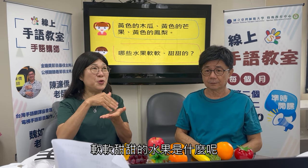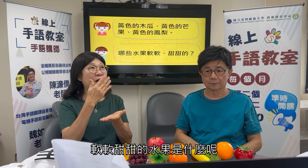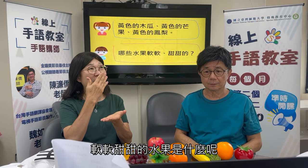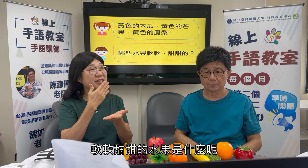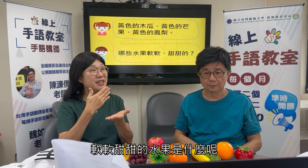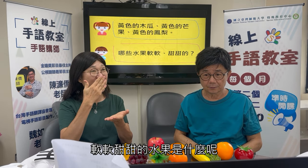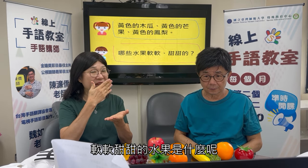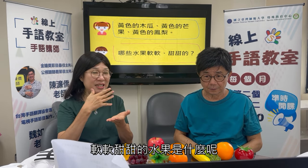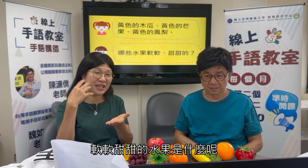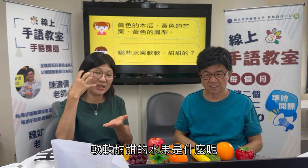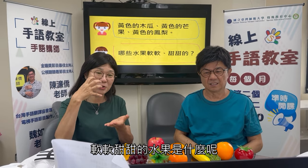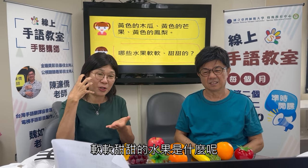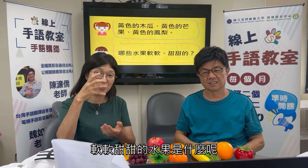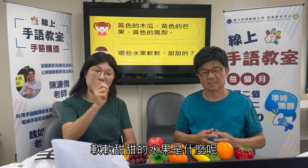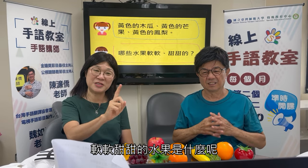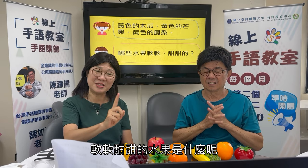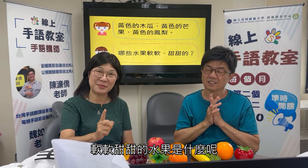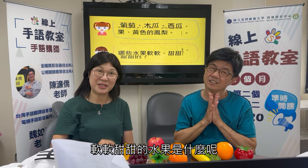软甜甜的水果是什么呢？